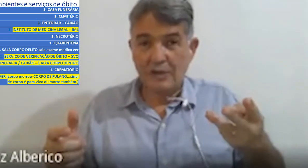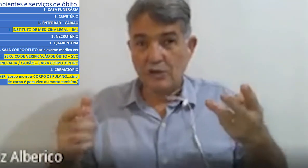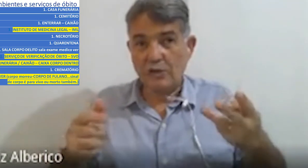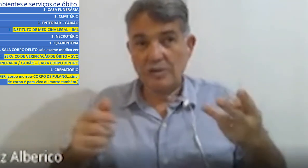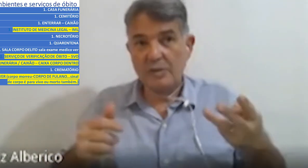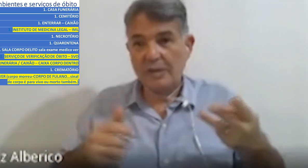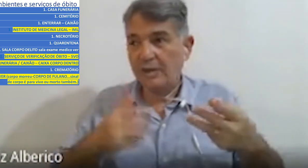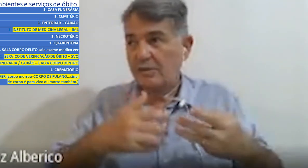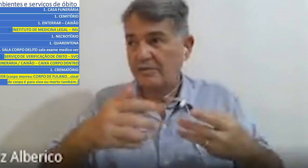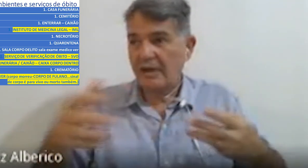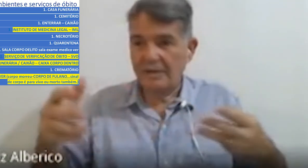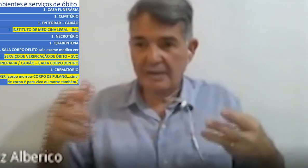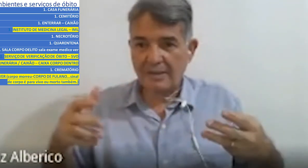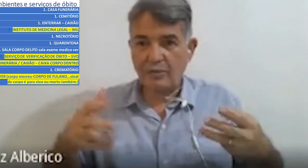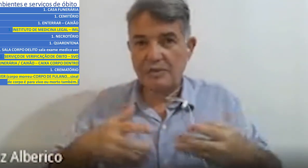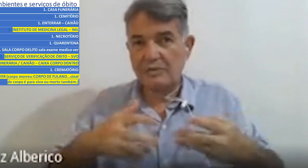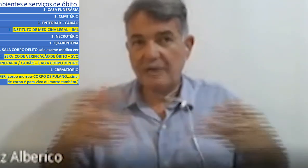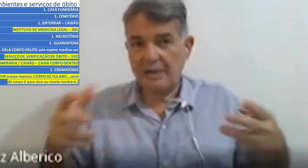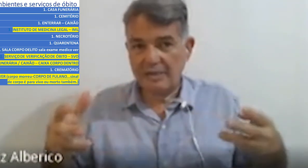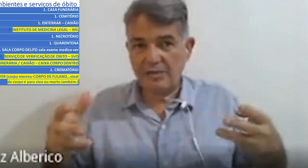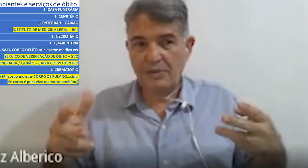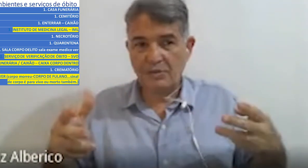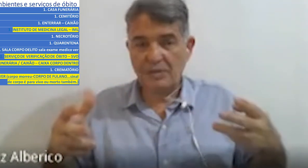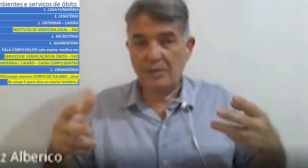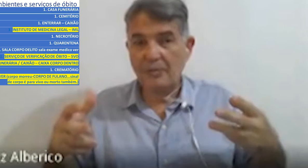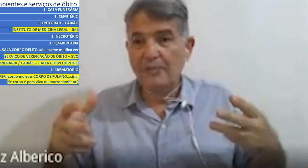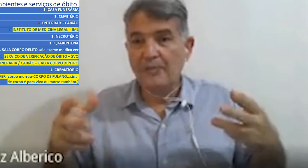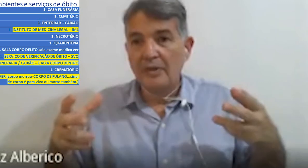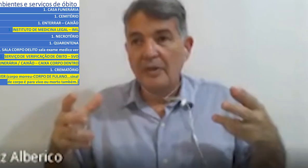Só que o cemitério são várias catacumbas, são várias situações. Então,